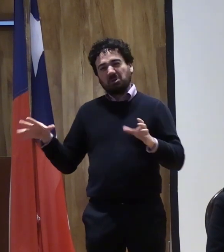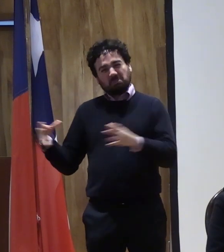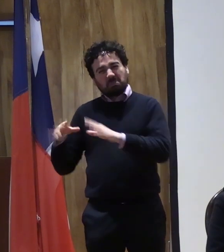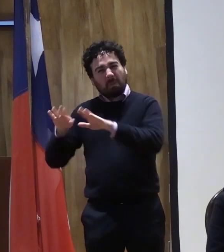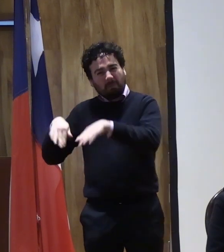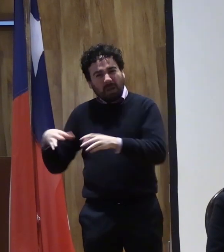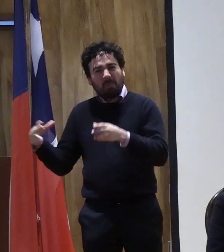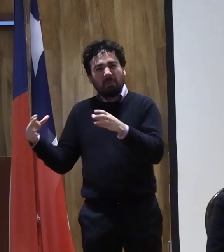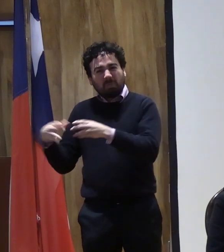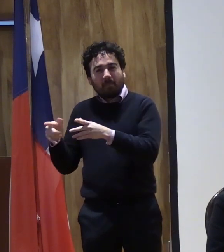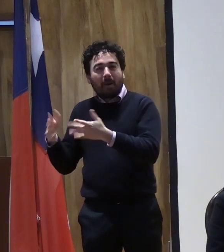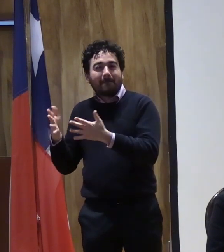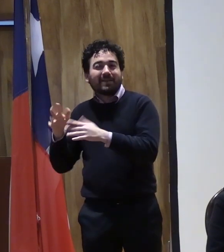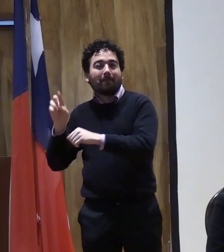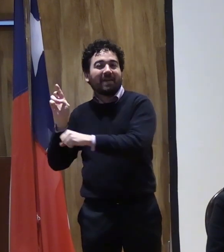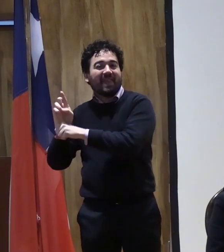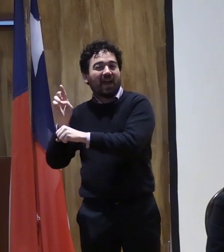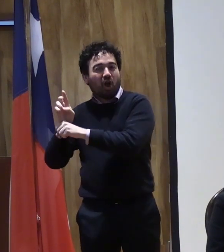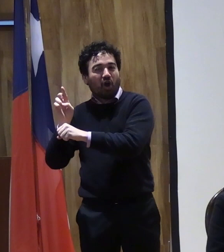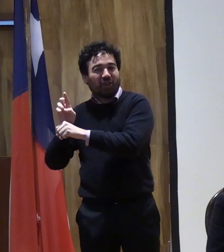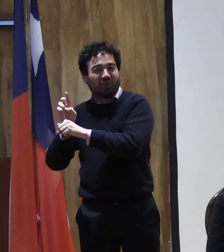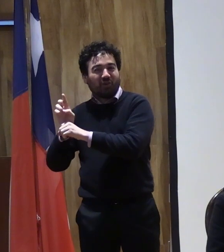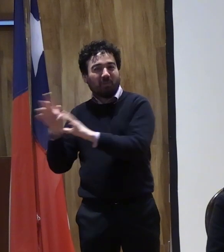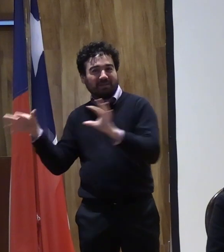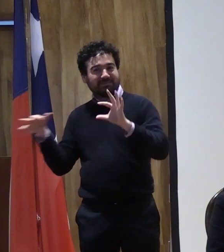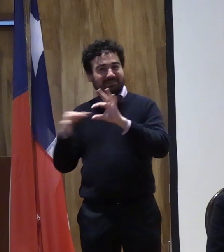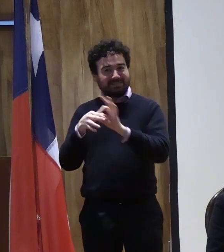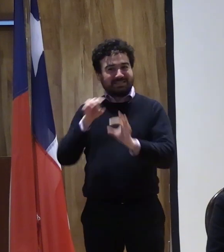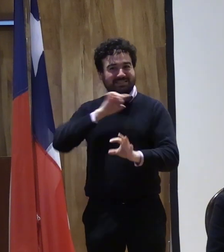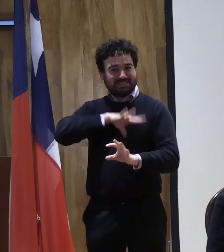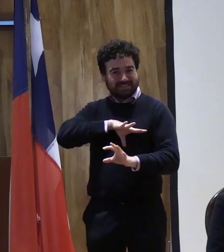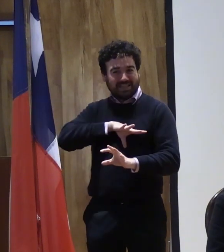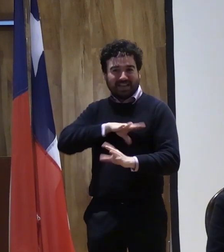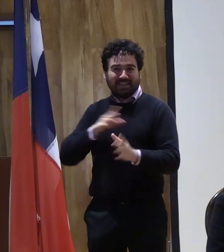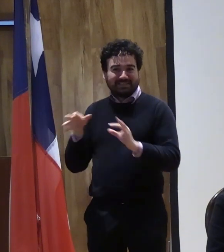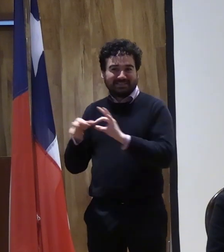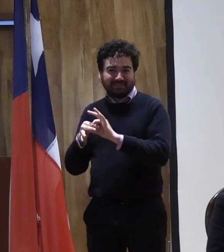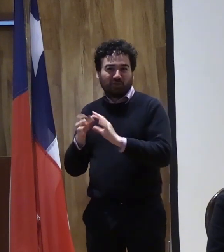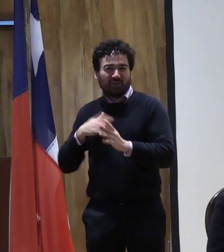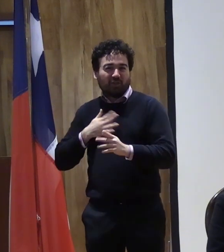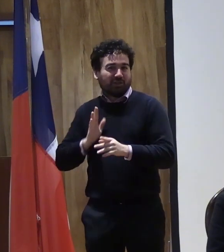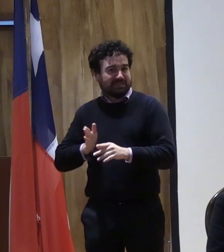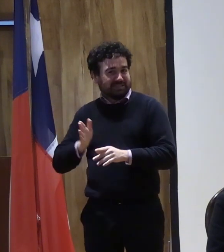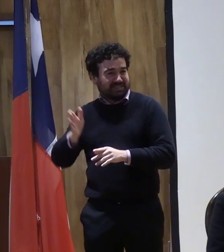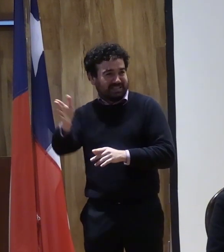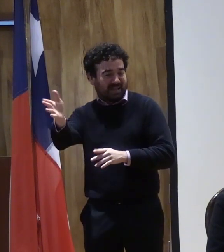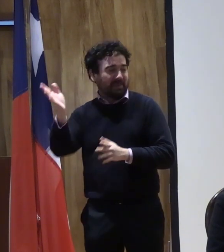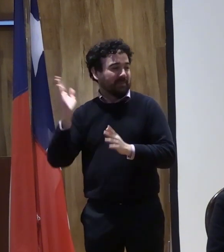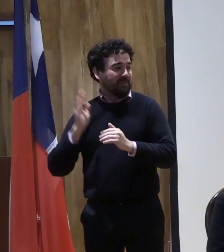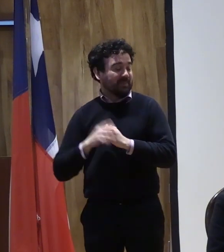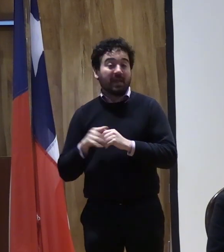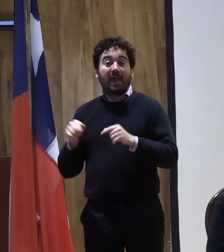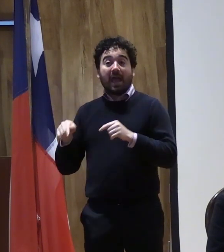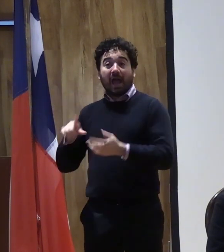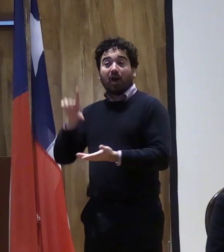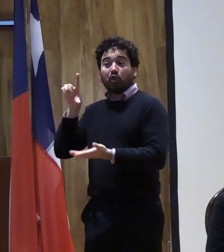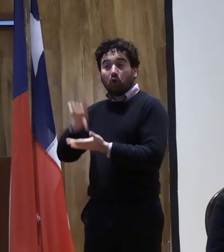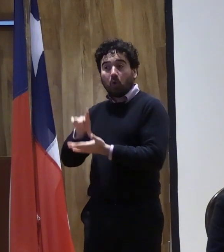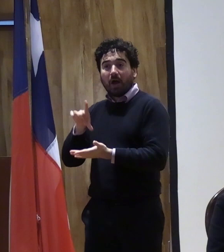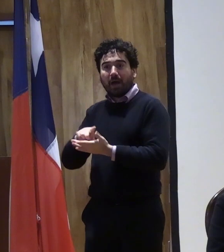antiguo pedagógico, que es una de las barbaries más notables que yo